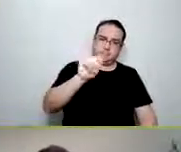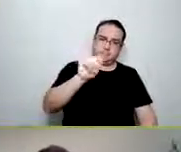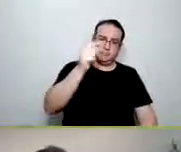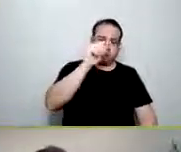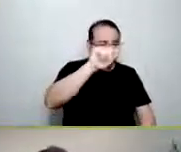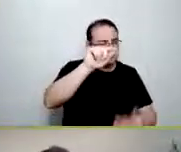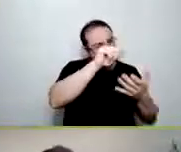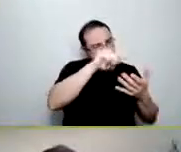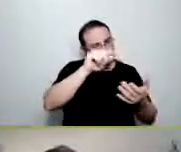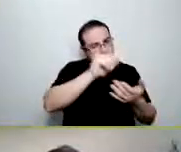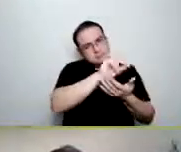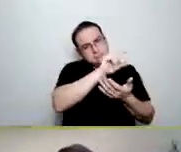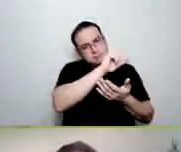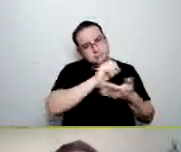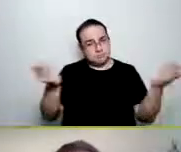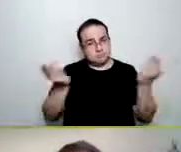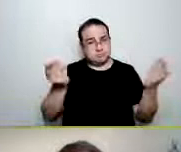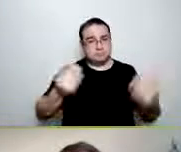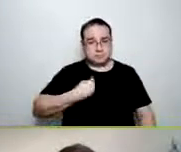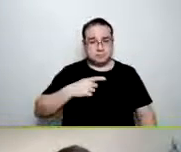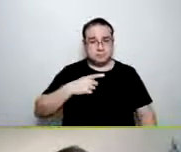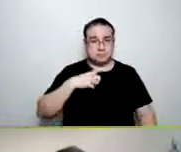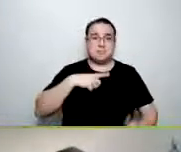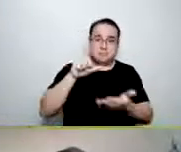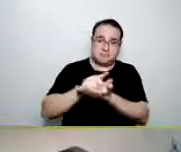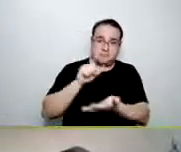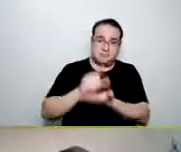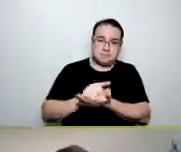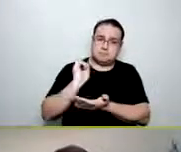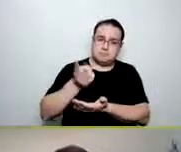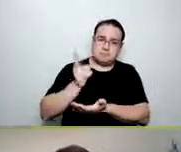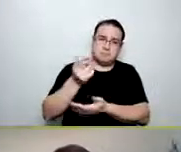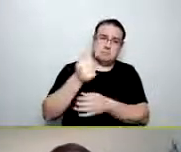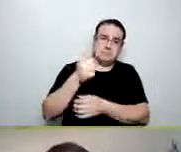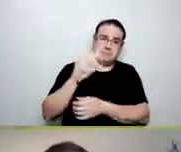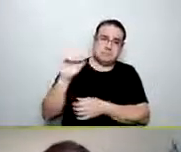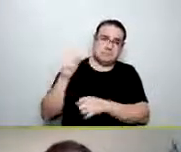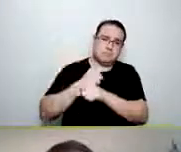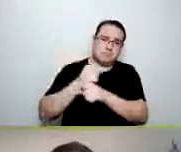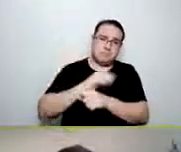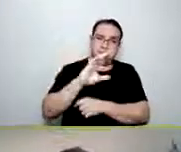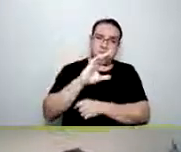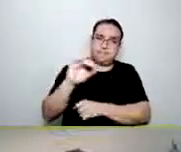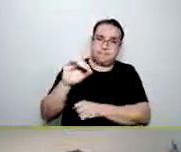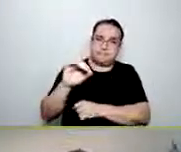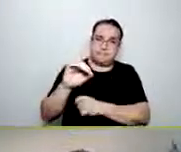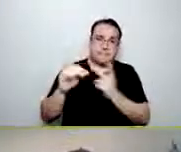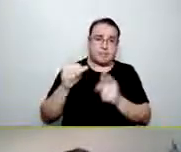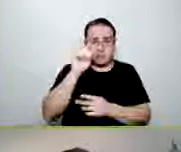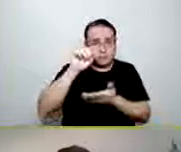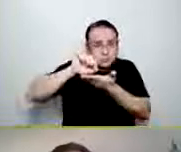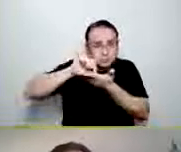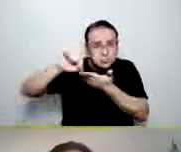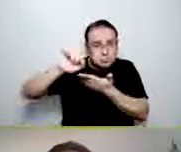anos atrás, eles sobrevivem até hoje, né? Papel sobrevive várias centenas de anos. Mas CDs, basta um